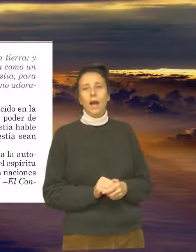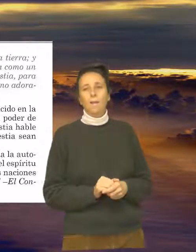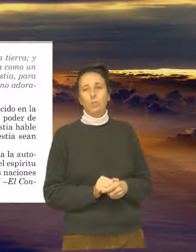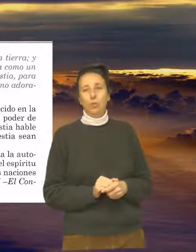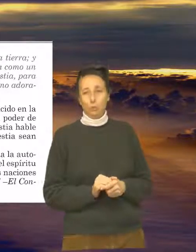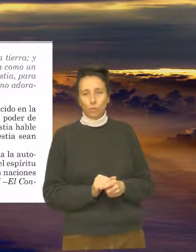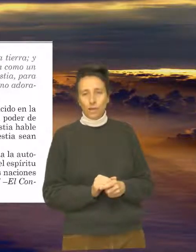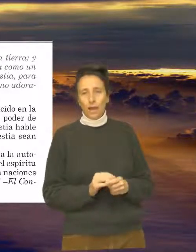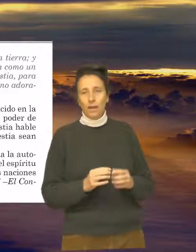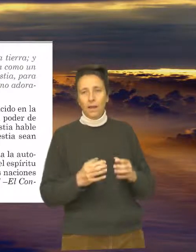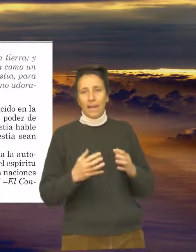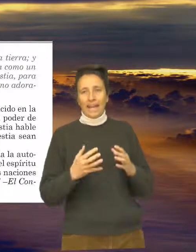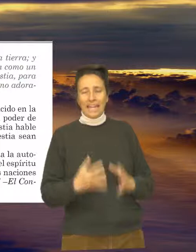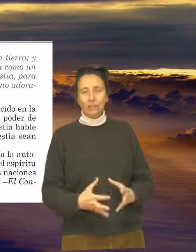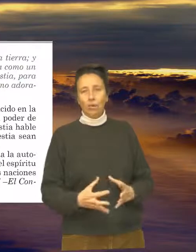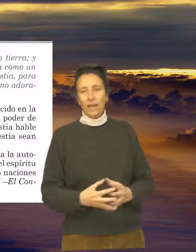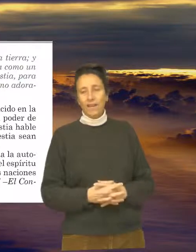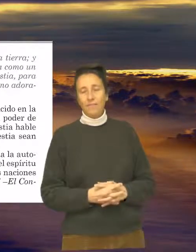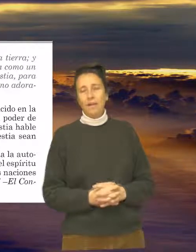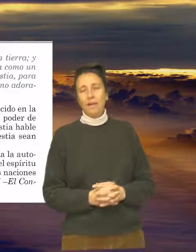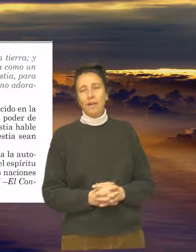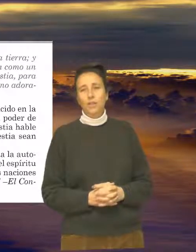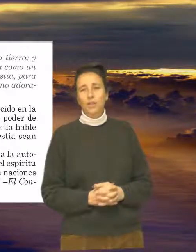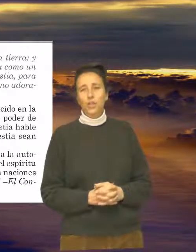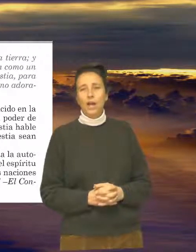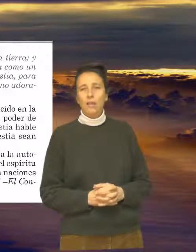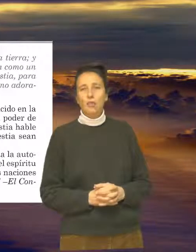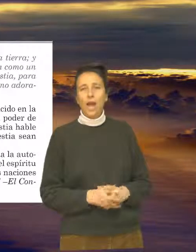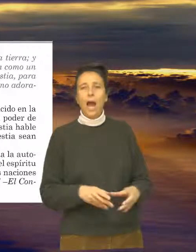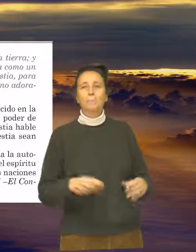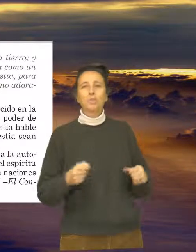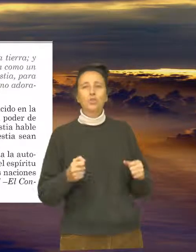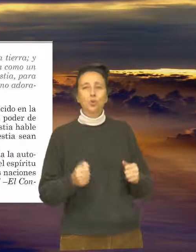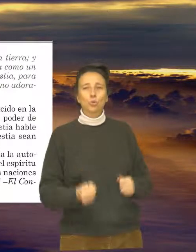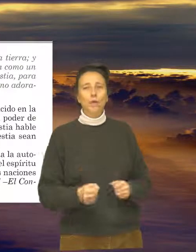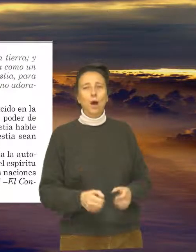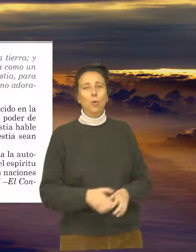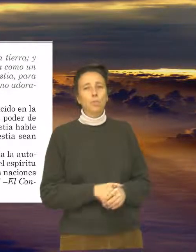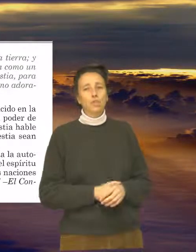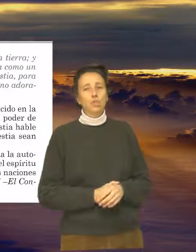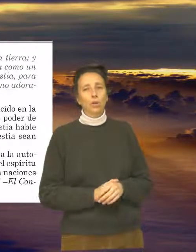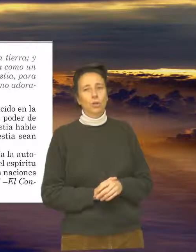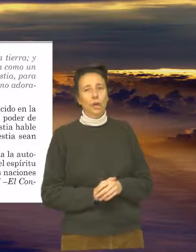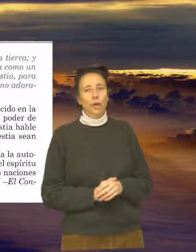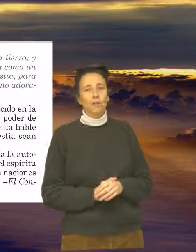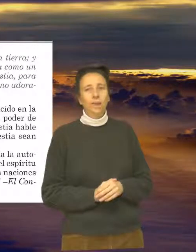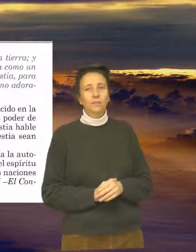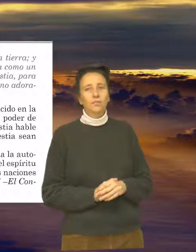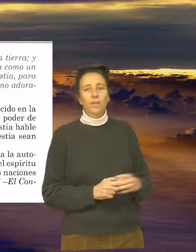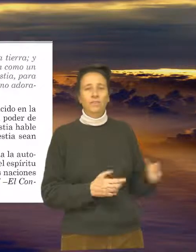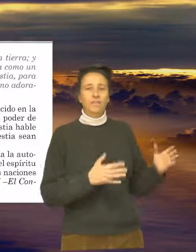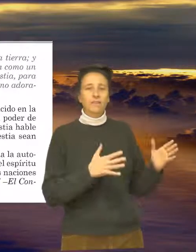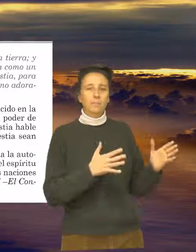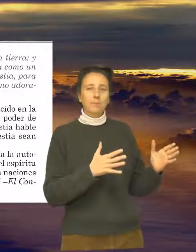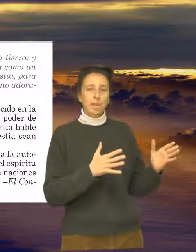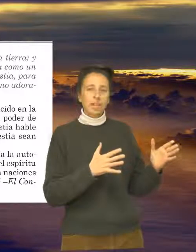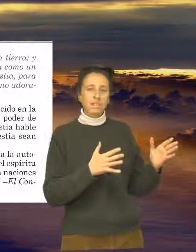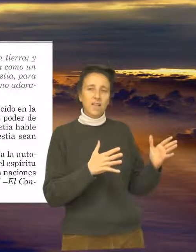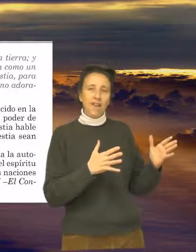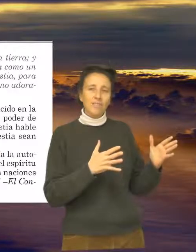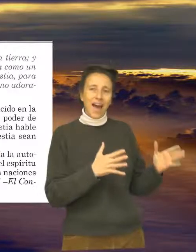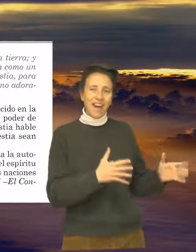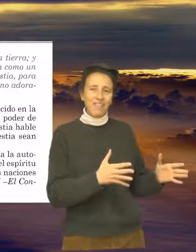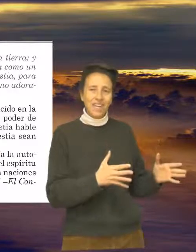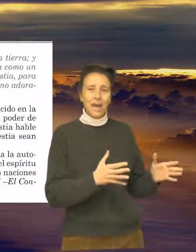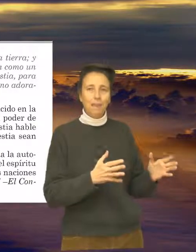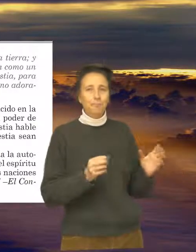una absoluta intolerancia religiosa y una absoluta opresión de conciencia. Así que vemos